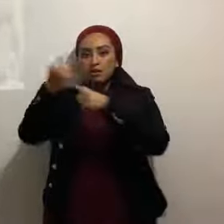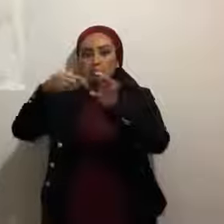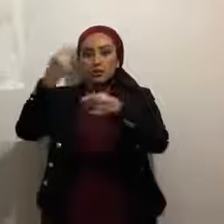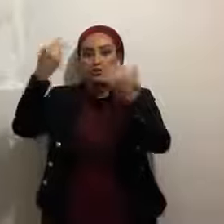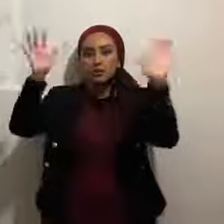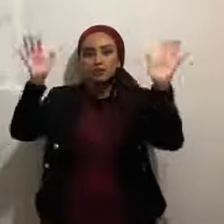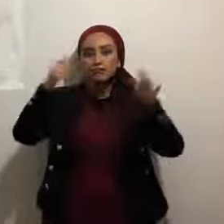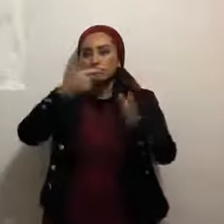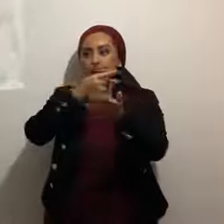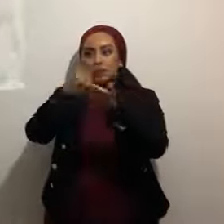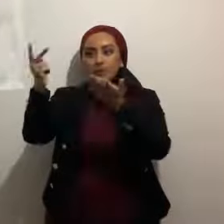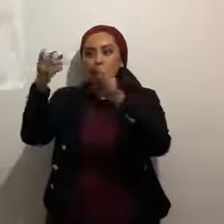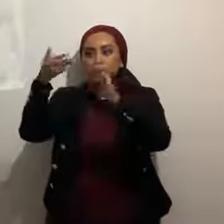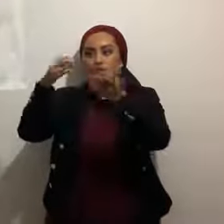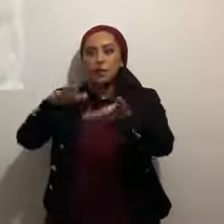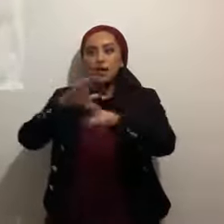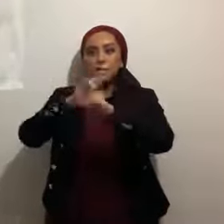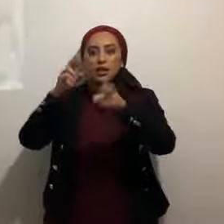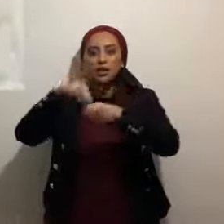reprobaron, ya murieron en el desierto?